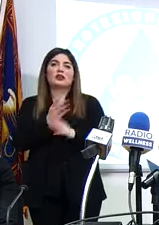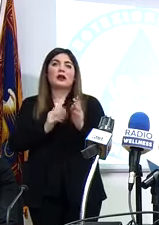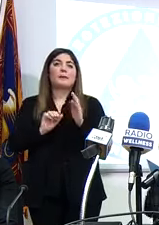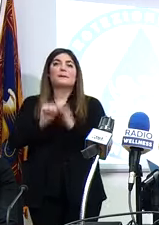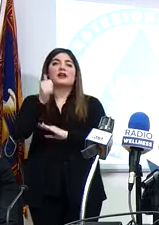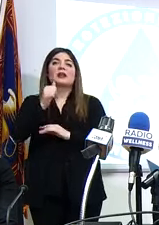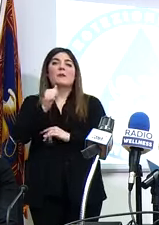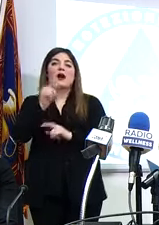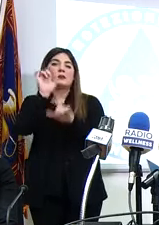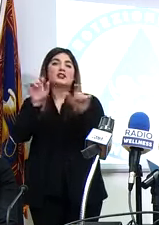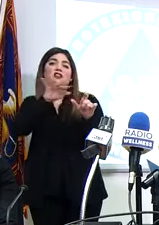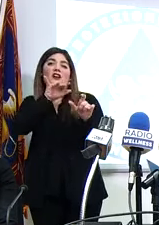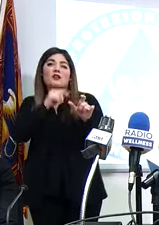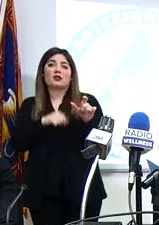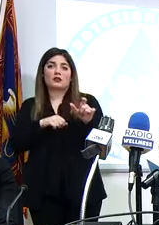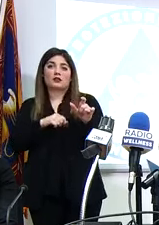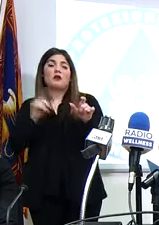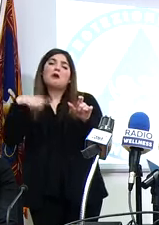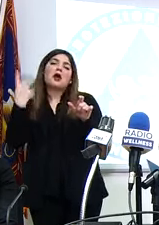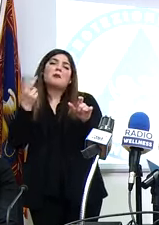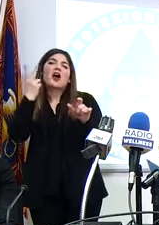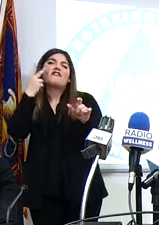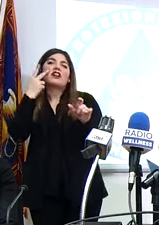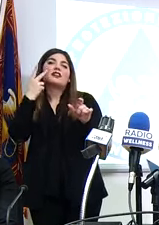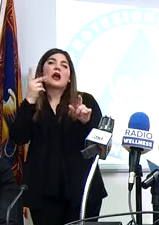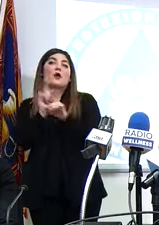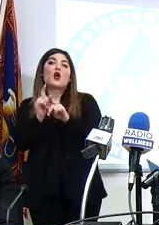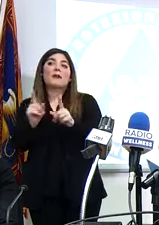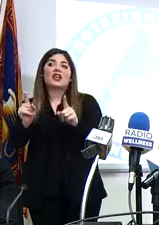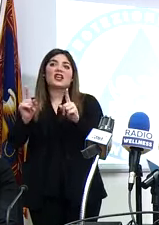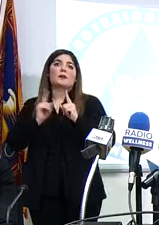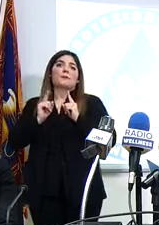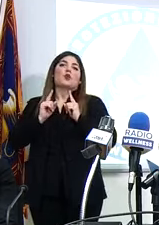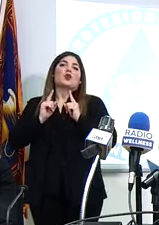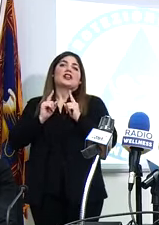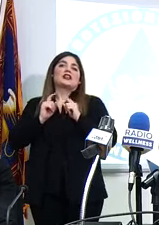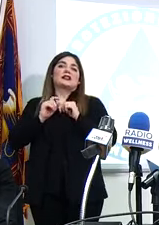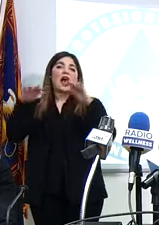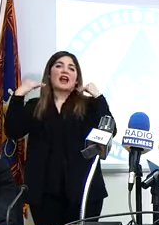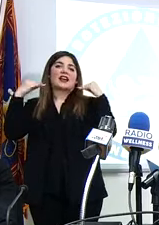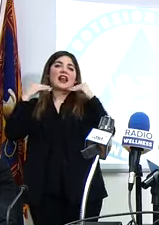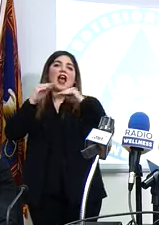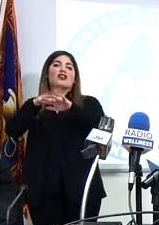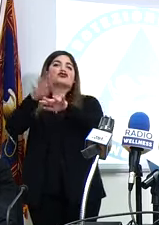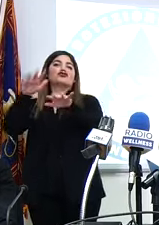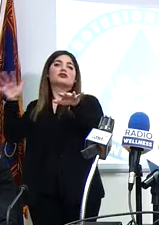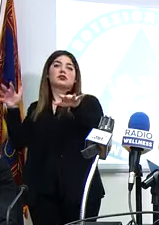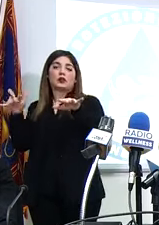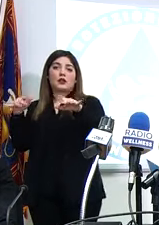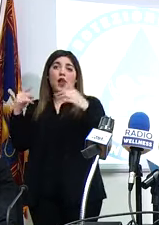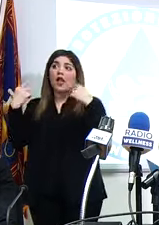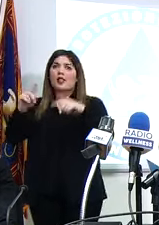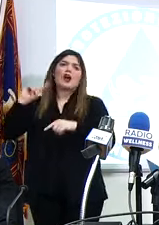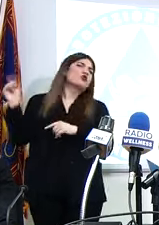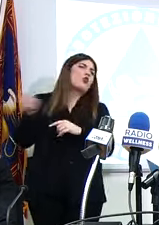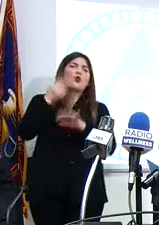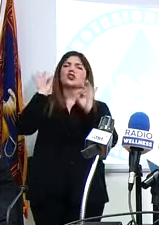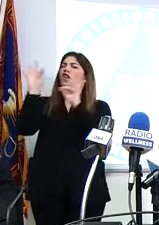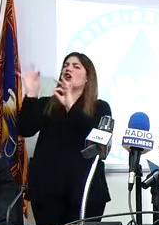detto: proteggiamo i vecchietti e speriamo nell'immunità di gregge. E lì è stato assalito. Però questo sottendeva un ragionamento